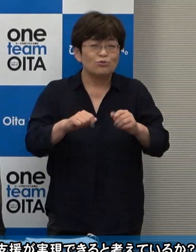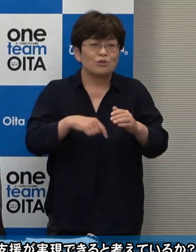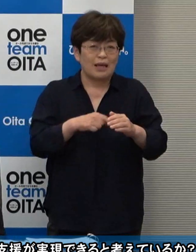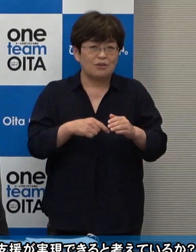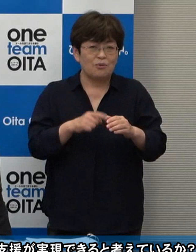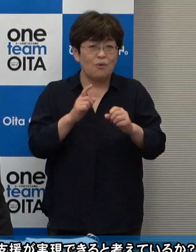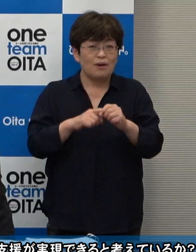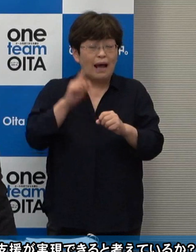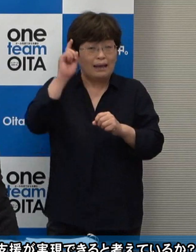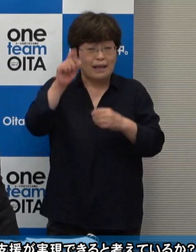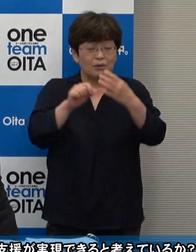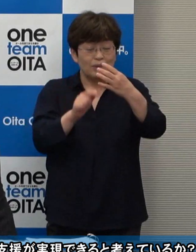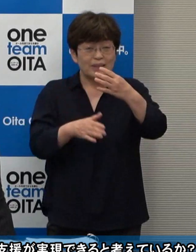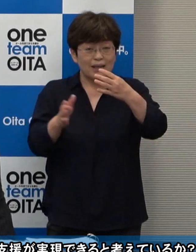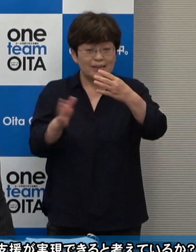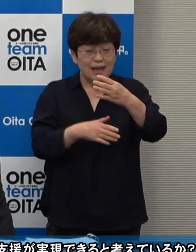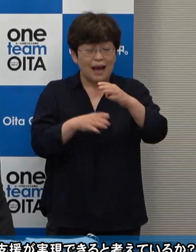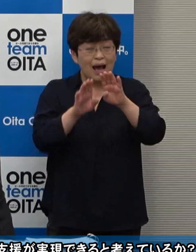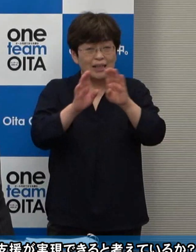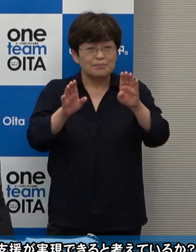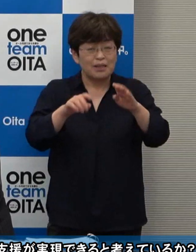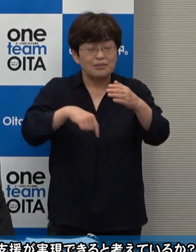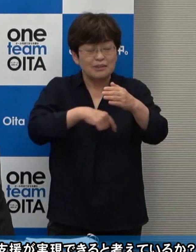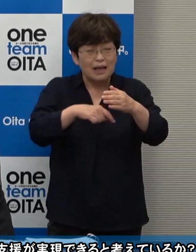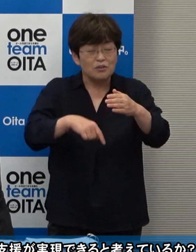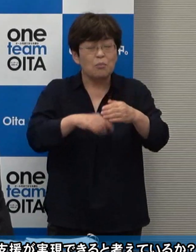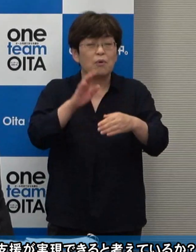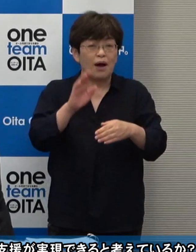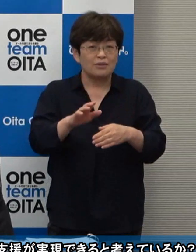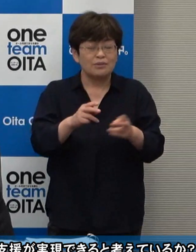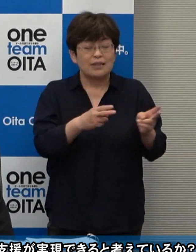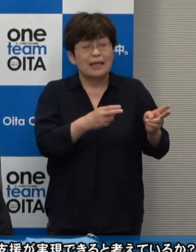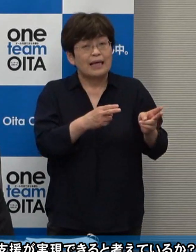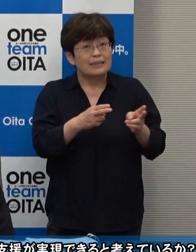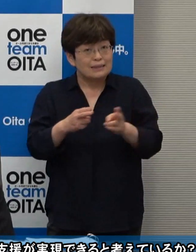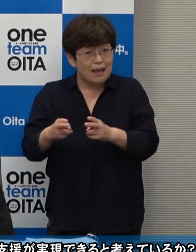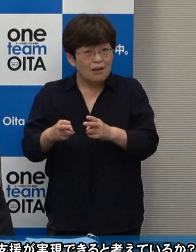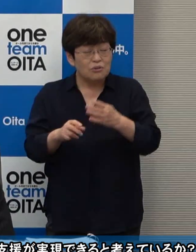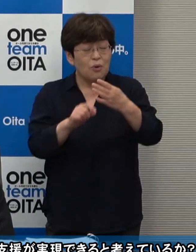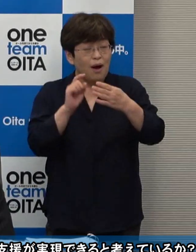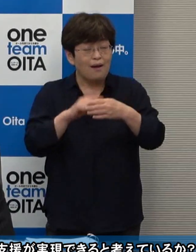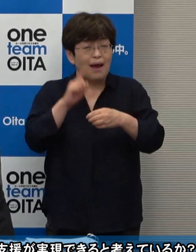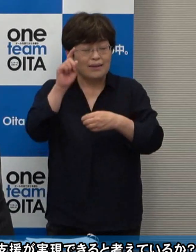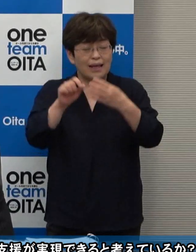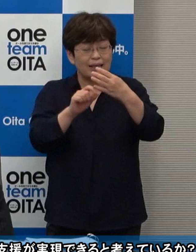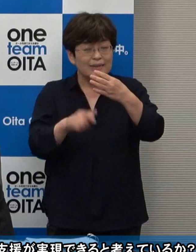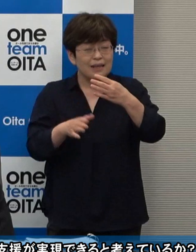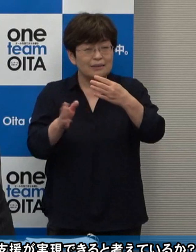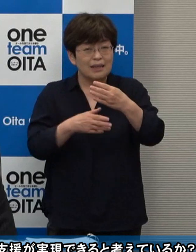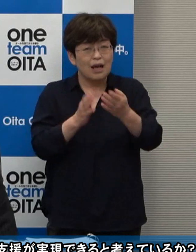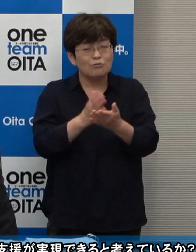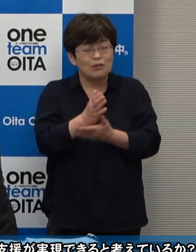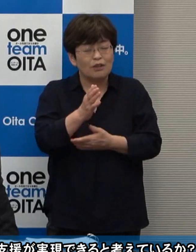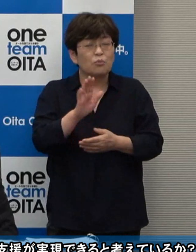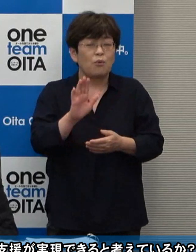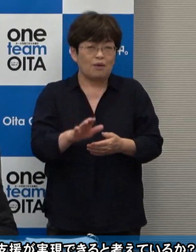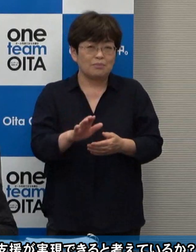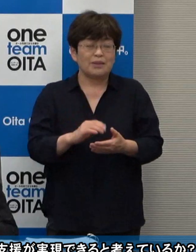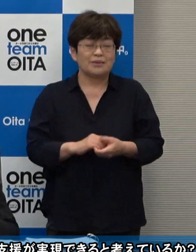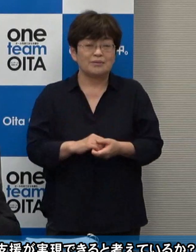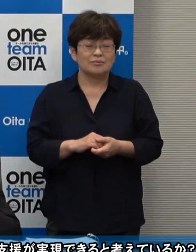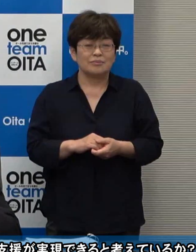から始まることもありますし、制度設計を来年の4月からもやっていかなきゃいけないこともありますし、そういった意味では